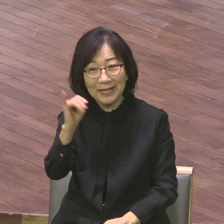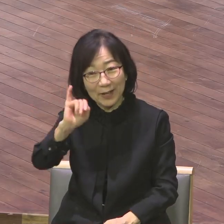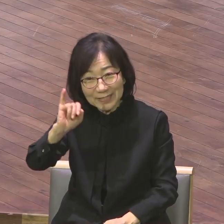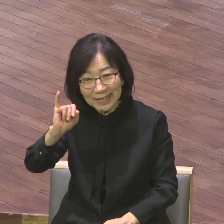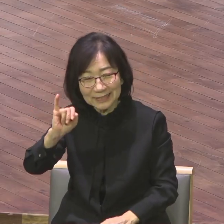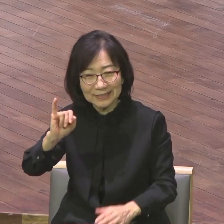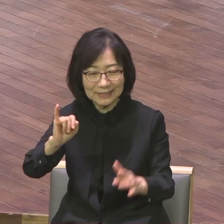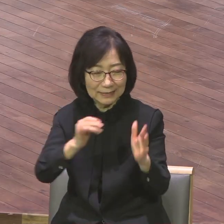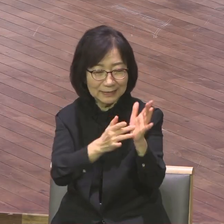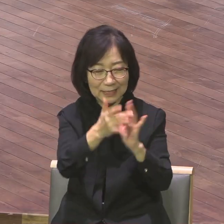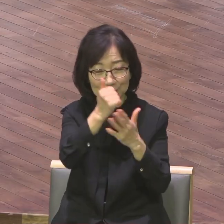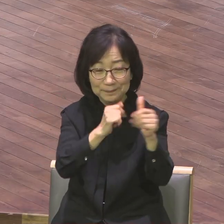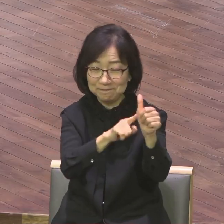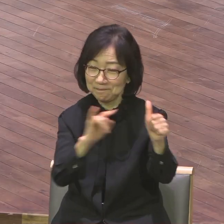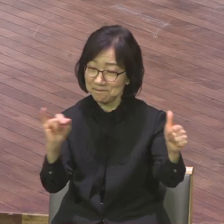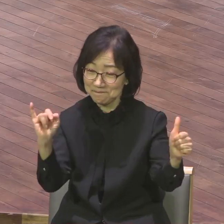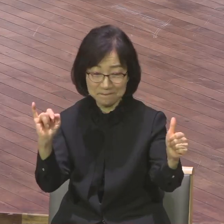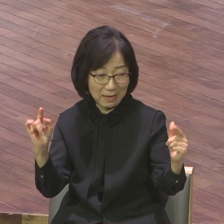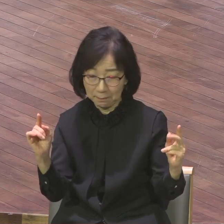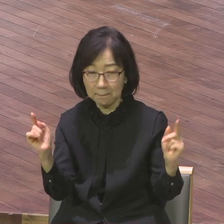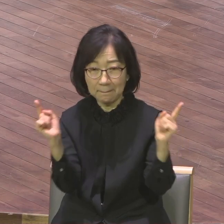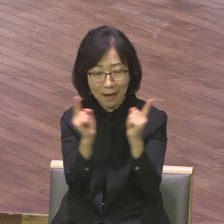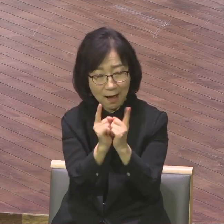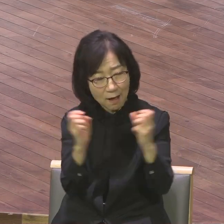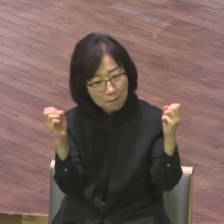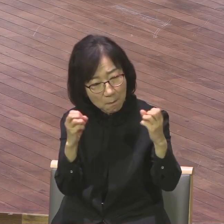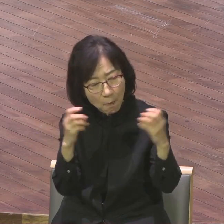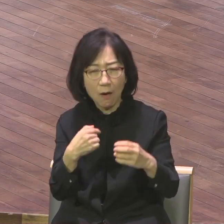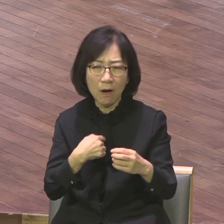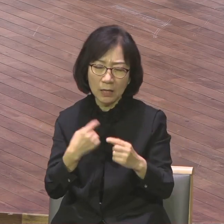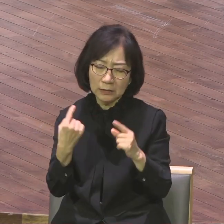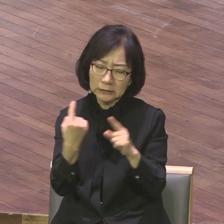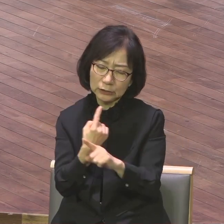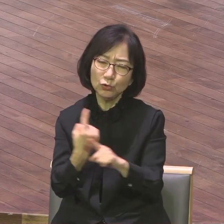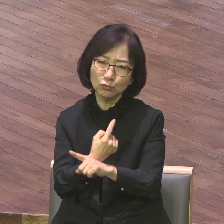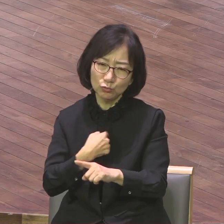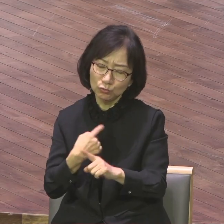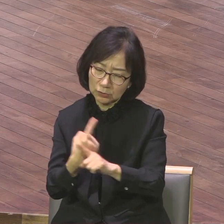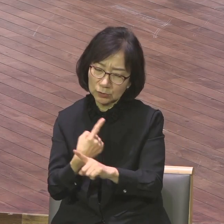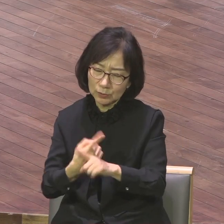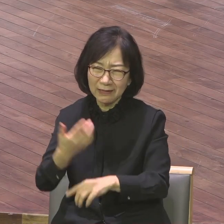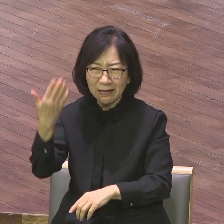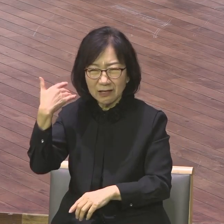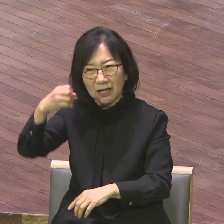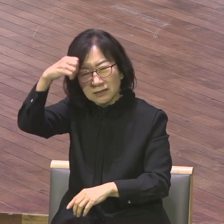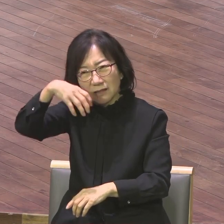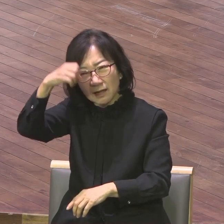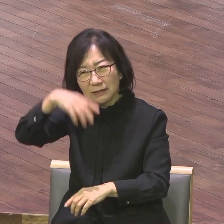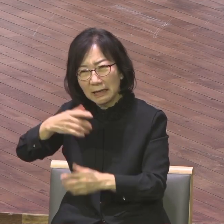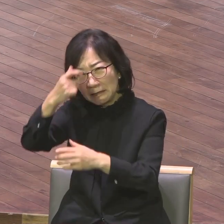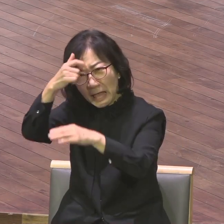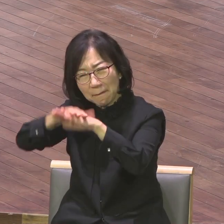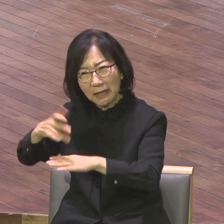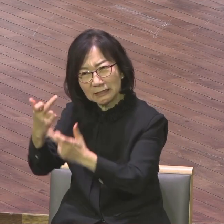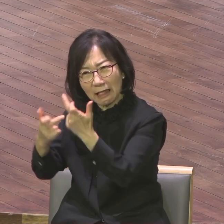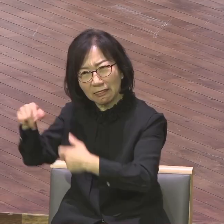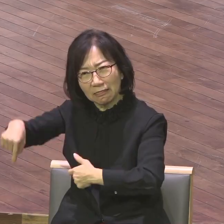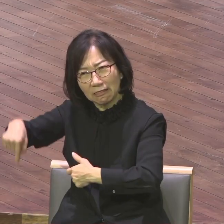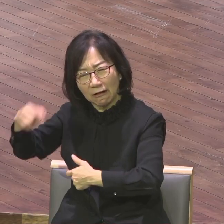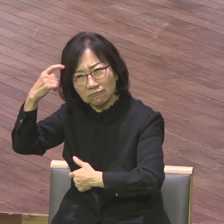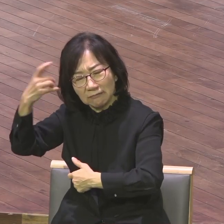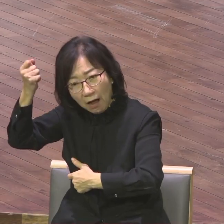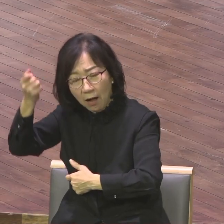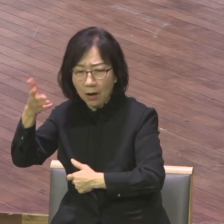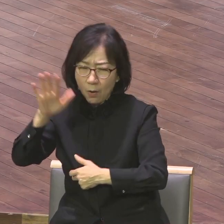만남 속에서 자신이 치유되고 그동안은 막연하게 종교생활을 했었는데 이